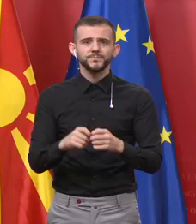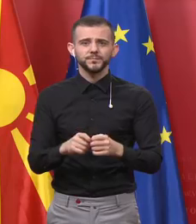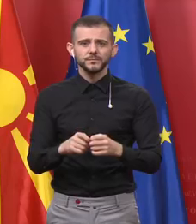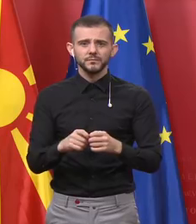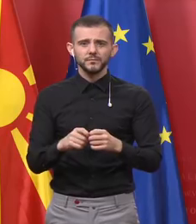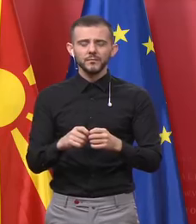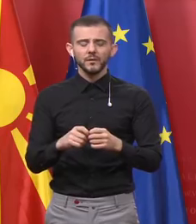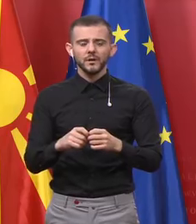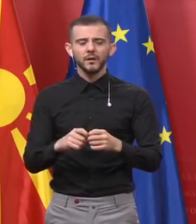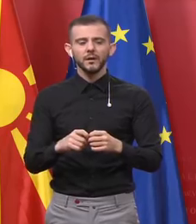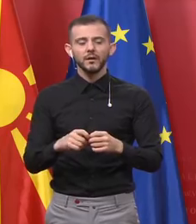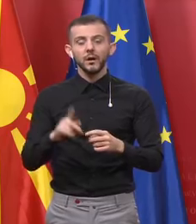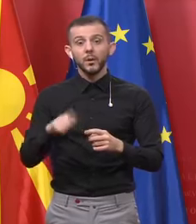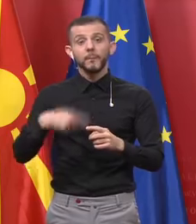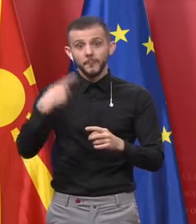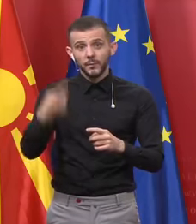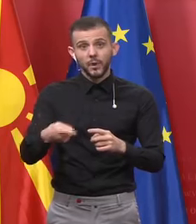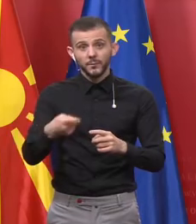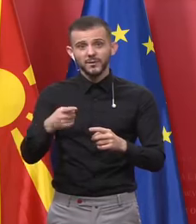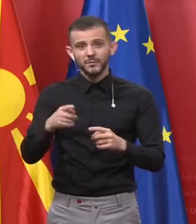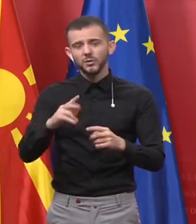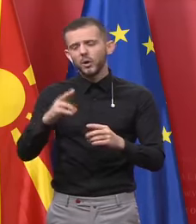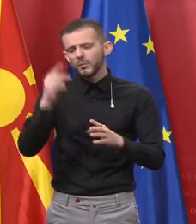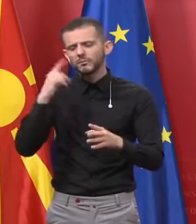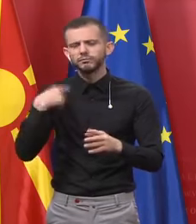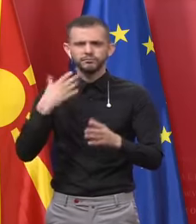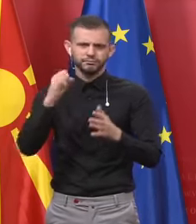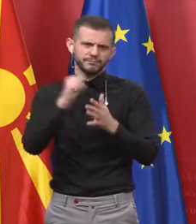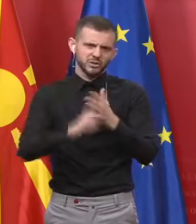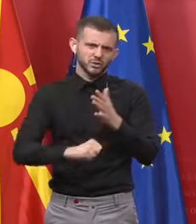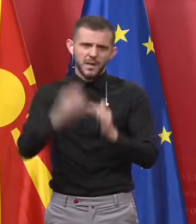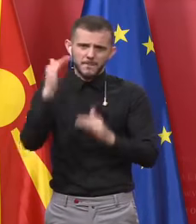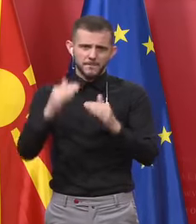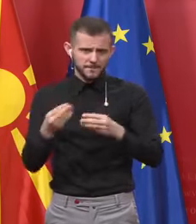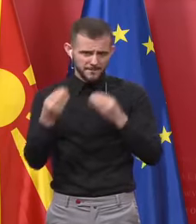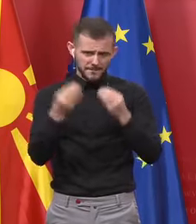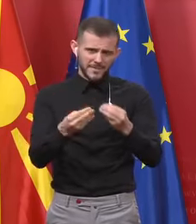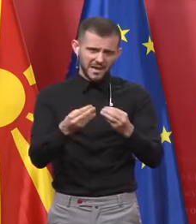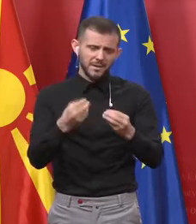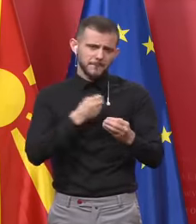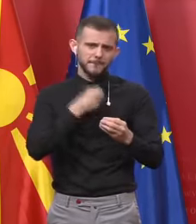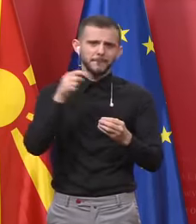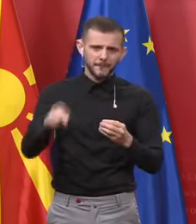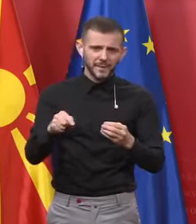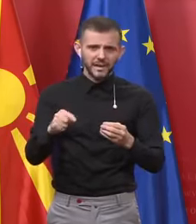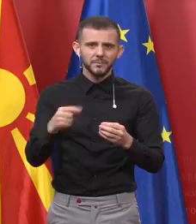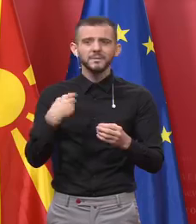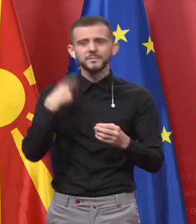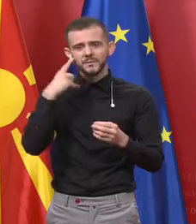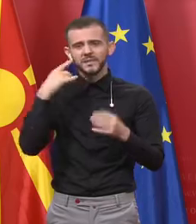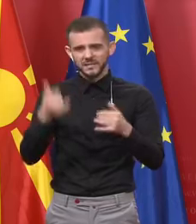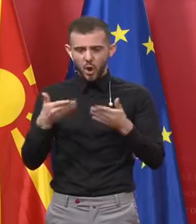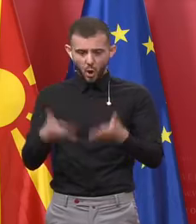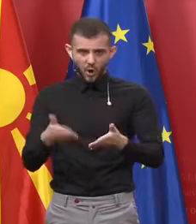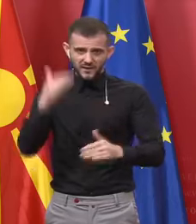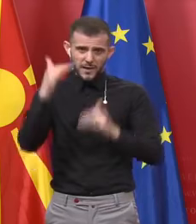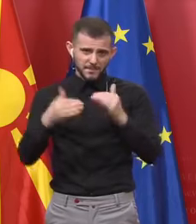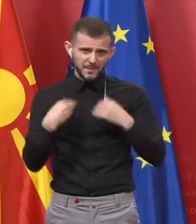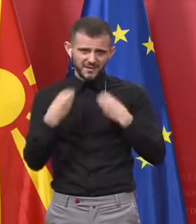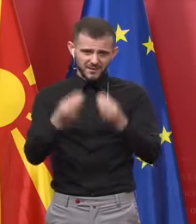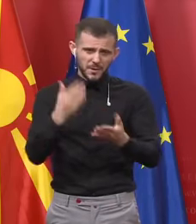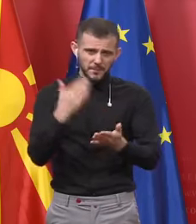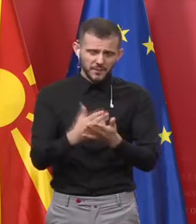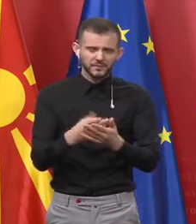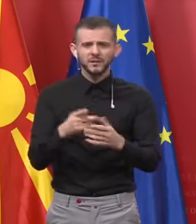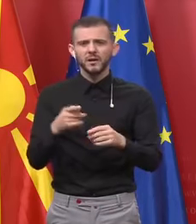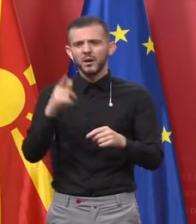диагностицирани. По строги мерки, имајќи ги во предвид овие сегашни мерки на сила во однос на